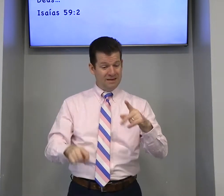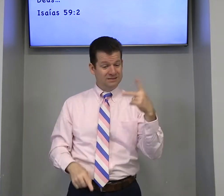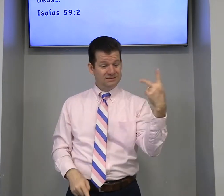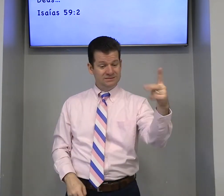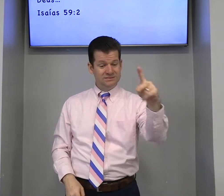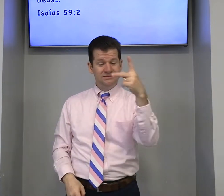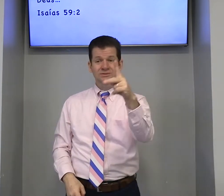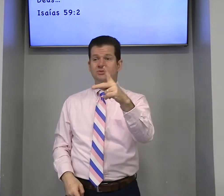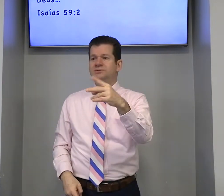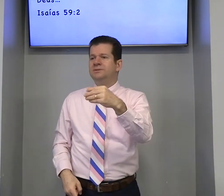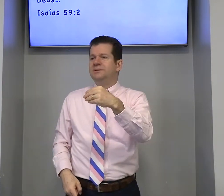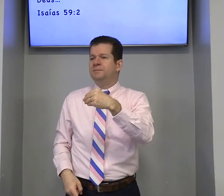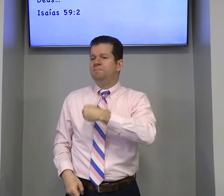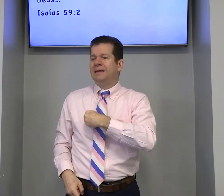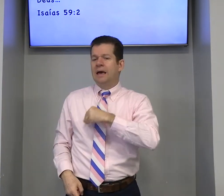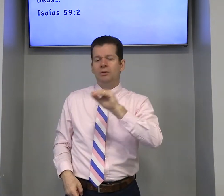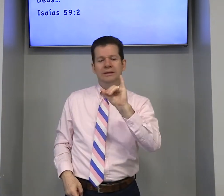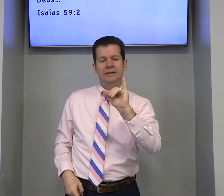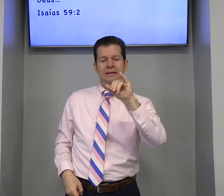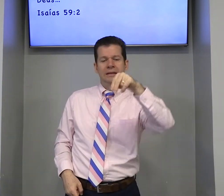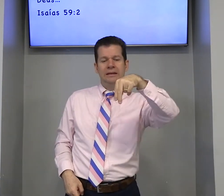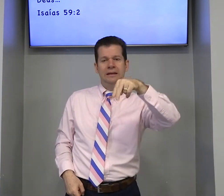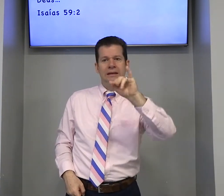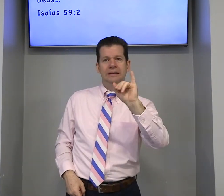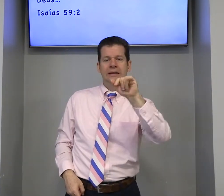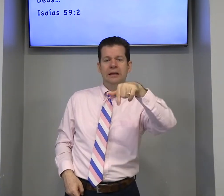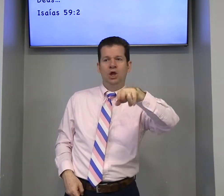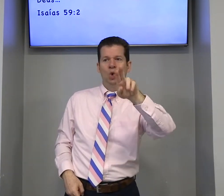Mas as vossas iniquidades,